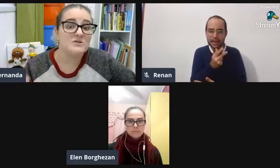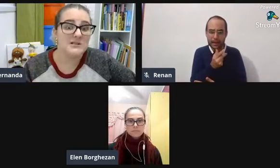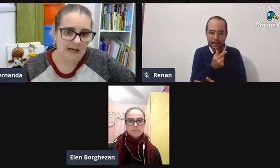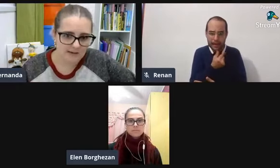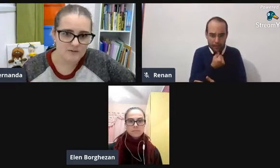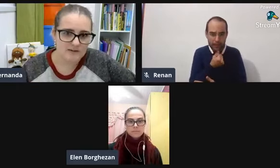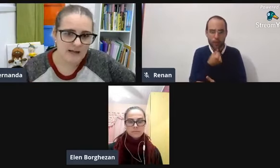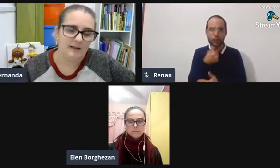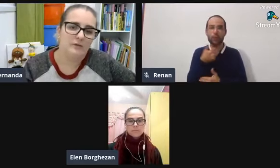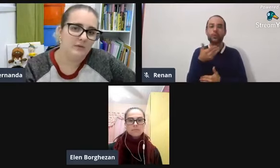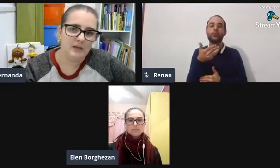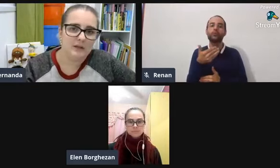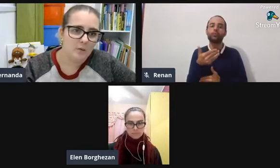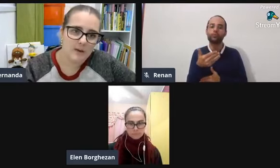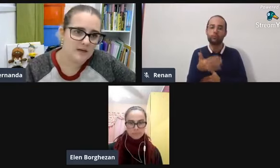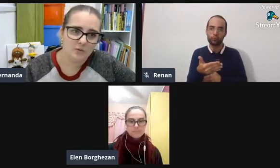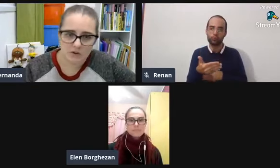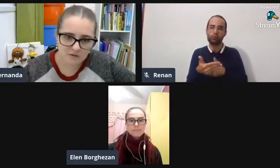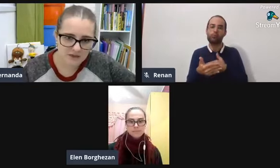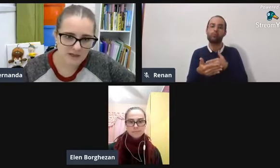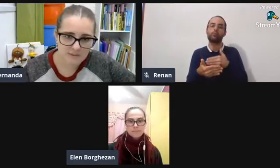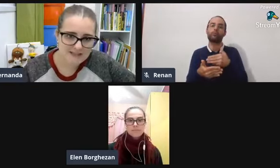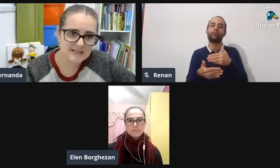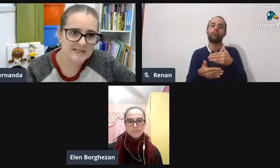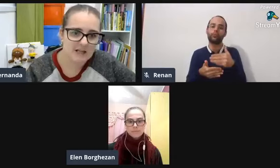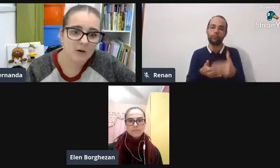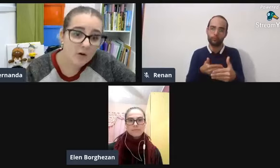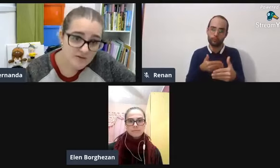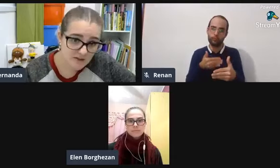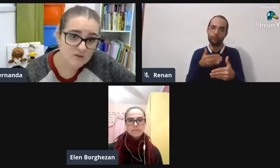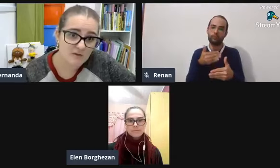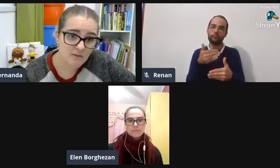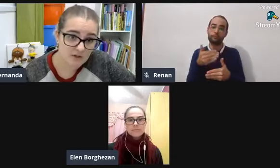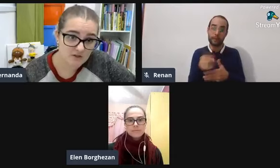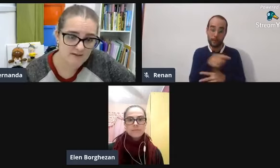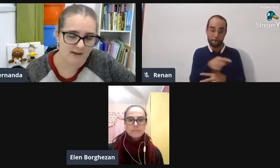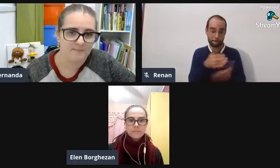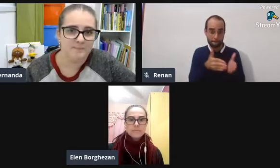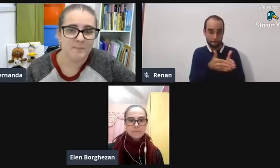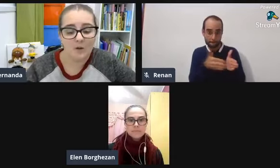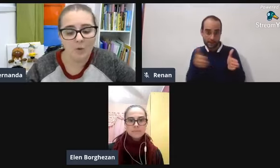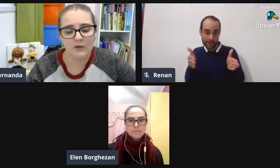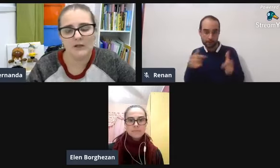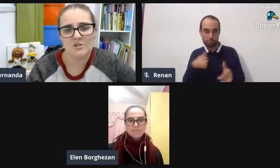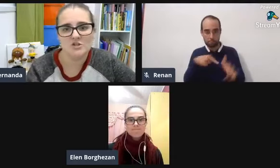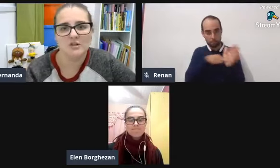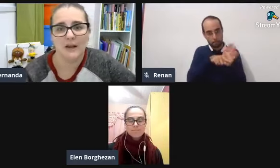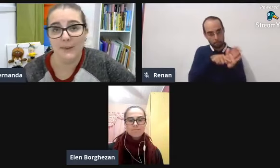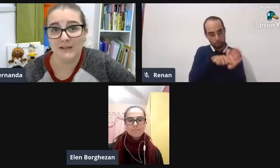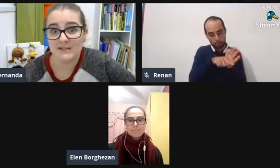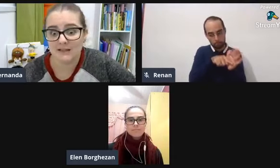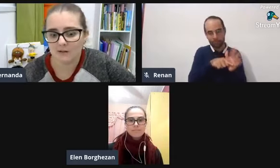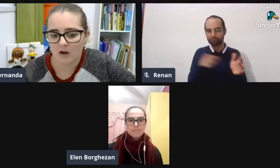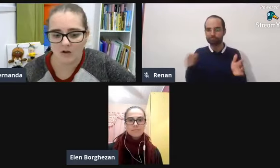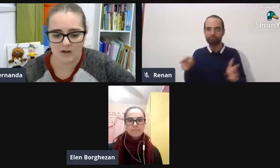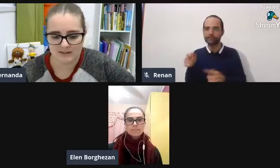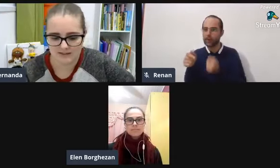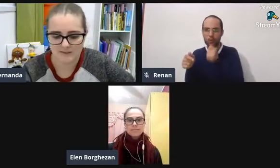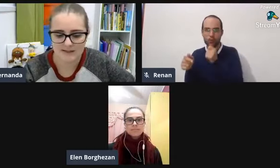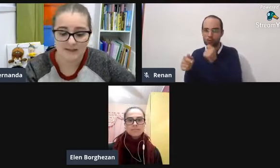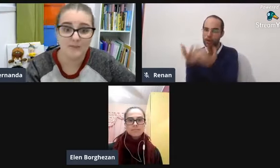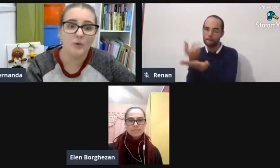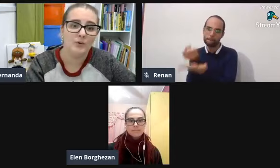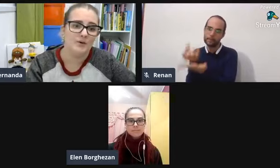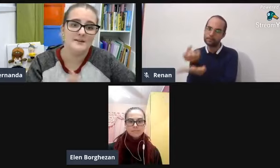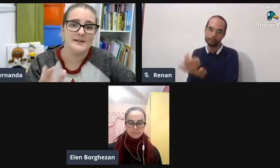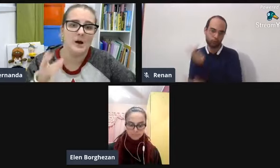a passos largos, né? No fim, no período que eu fiquei na pesquisa, ela não conseguiu se alfabetizar. O que a gente está pensando agora, assim,